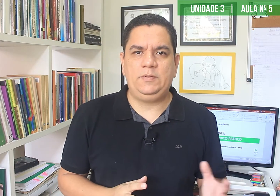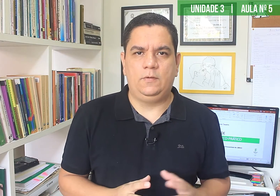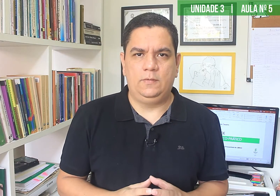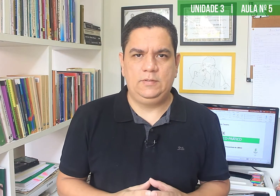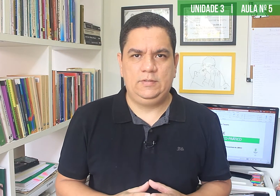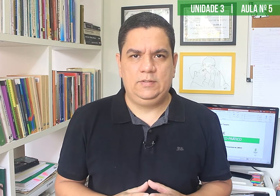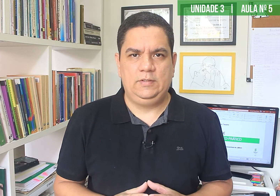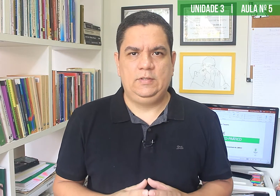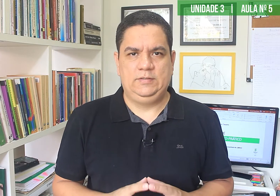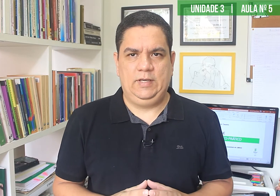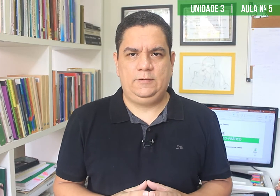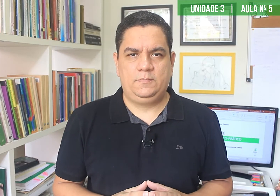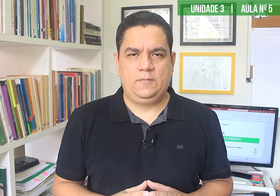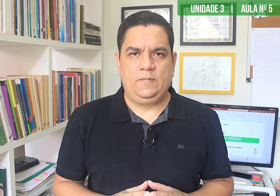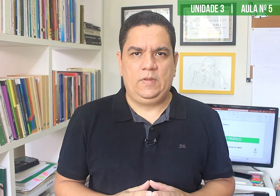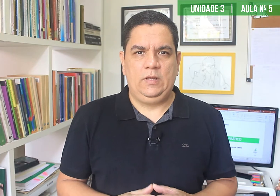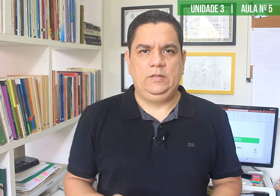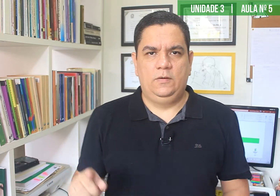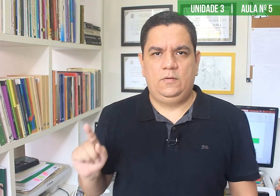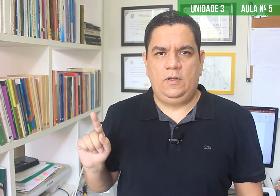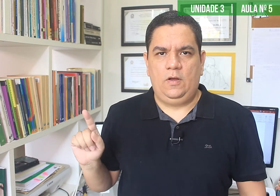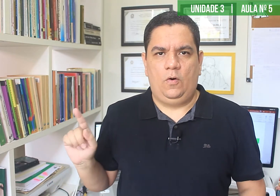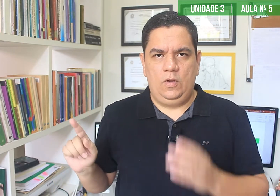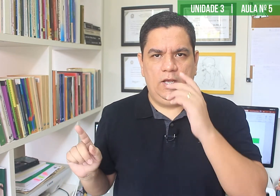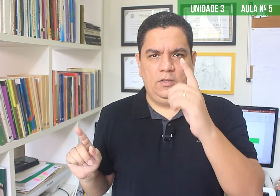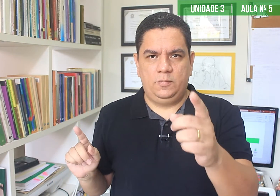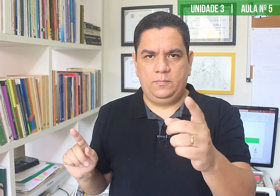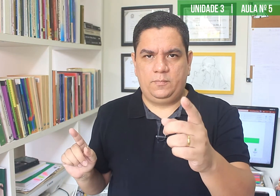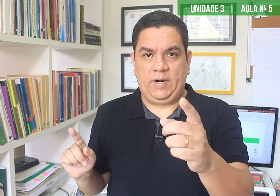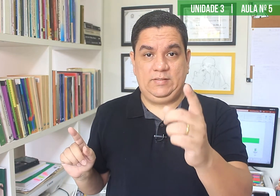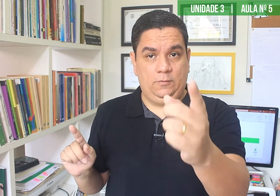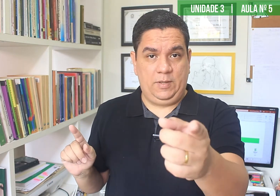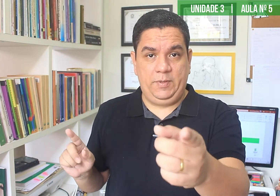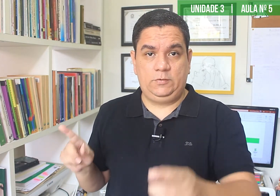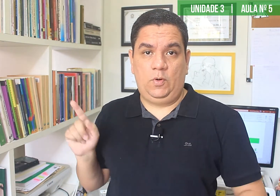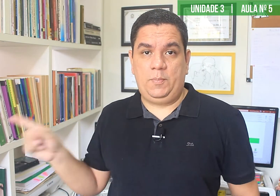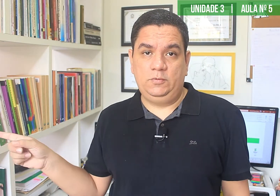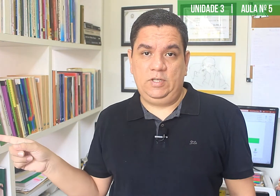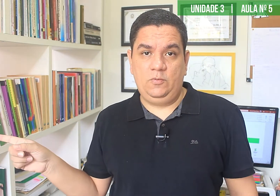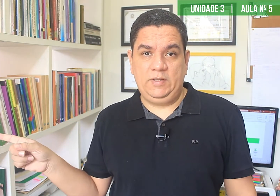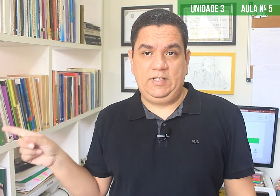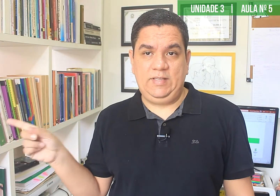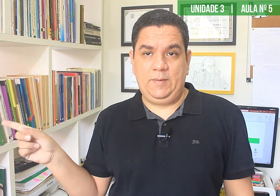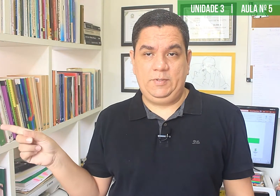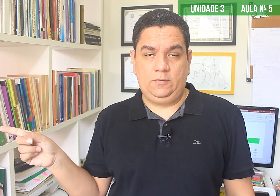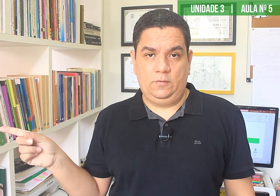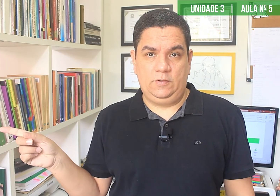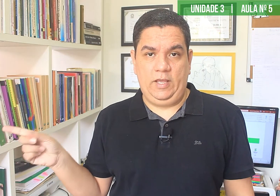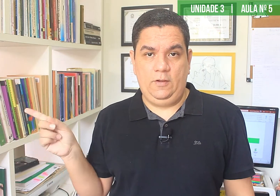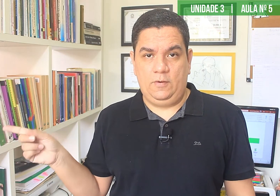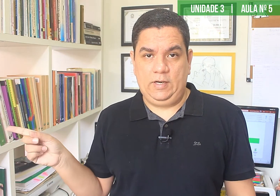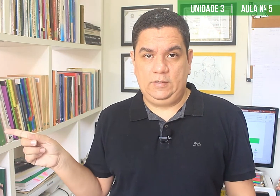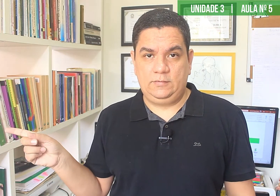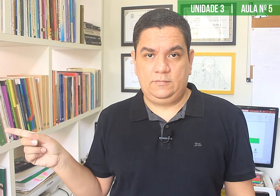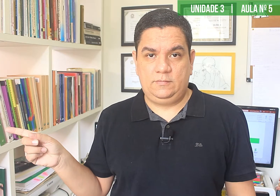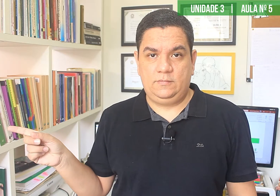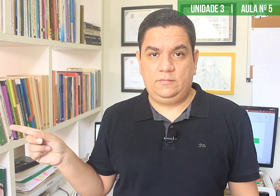pessoa. Certo? Então, olhando para a segunda pessoa, apontando uma terceira pessoa, ele ou ela.